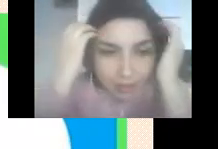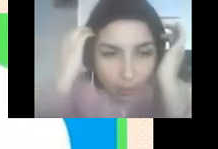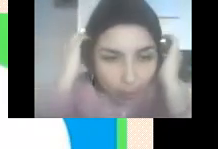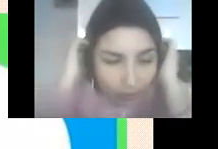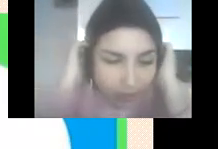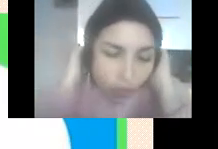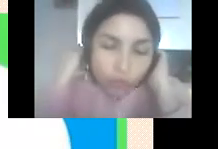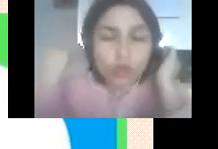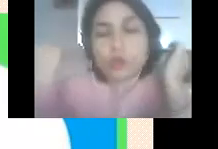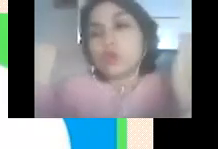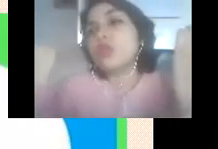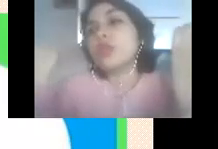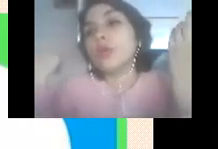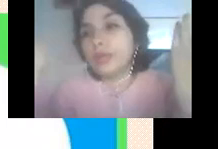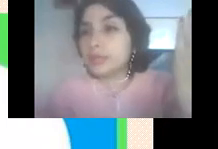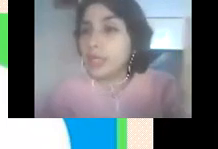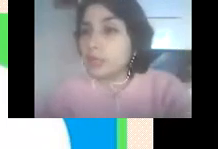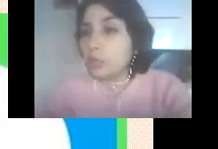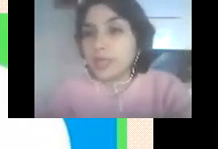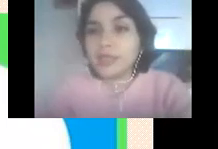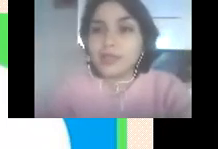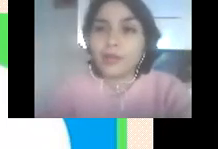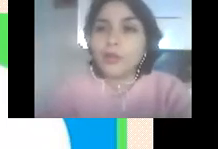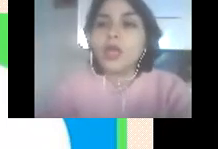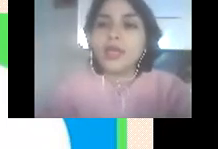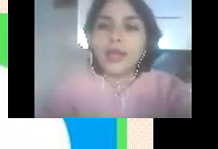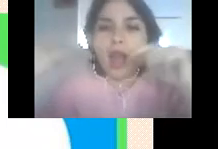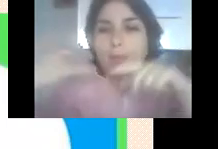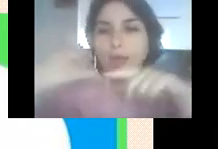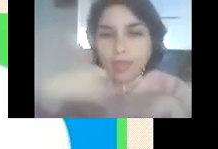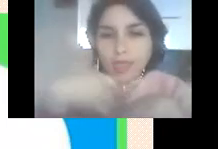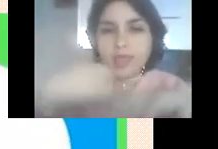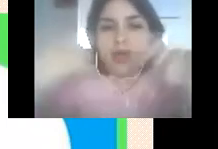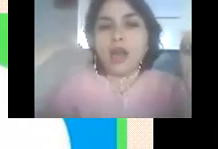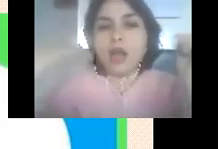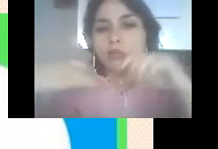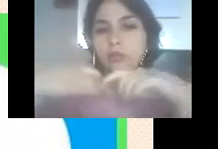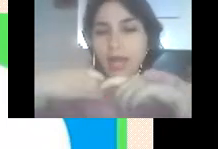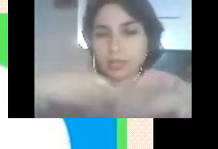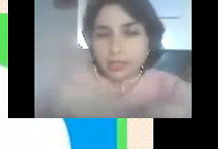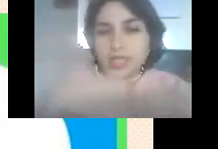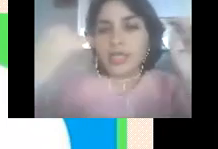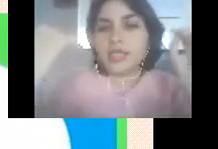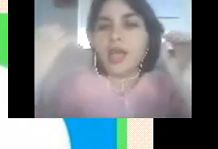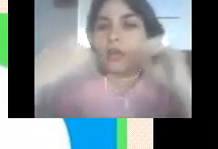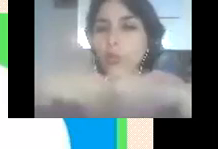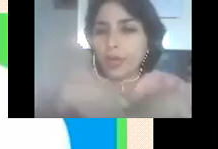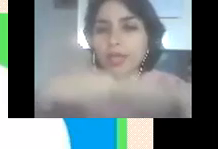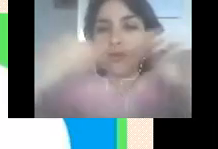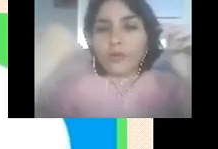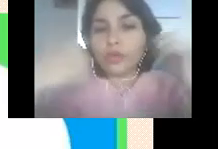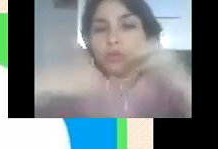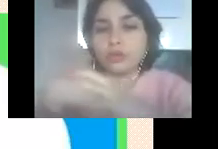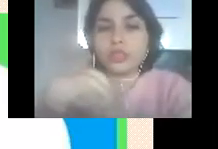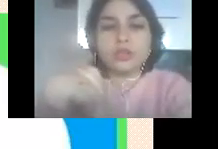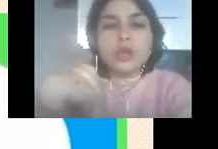materiales se han aprovechado los recursos disponibles en la naturaleza, ¿cierto?, que era la madera, la arcilla, el